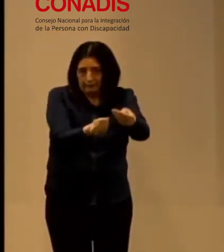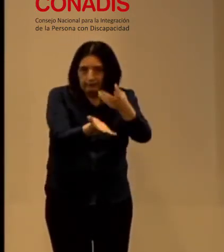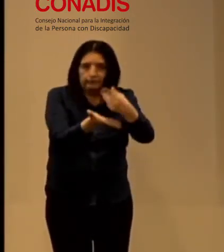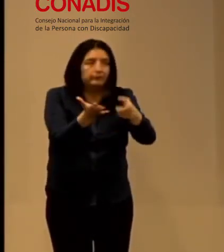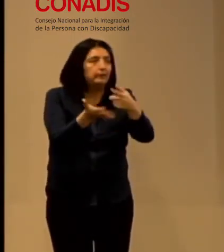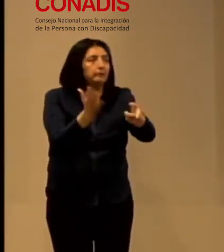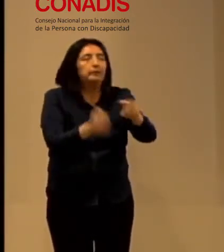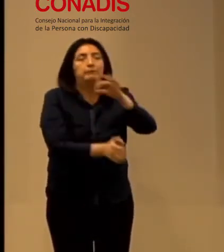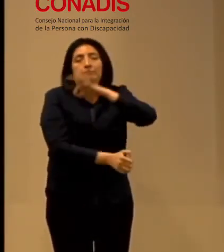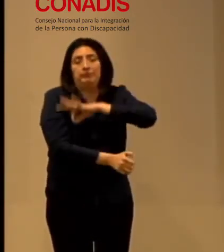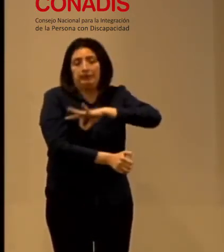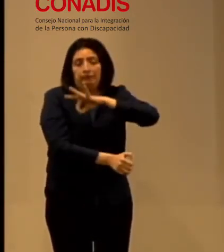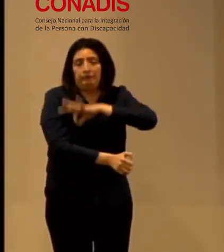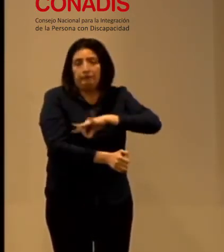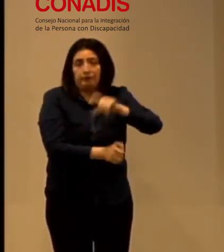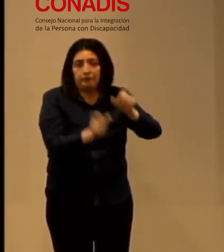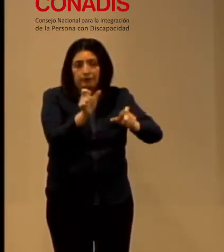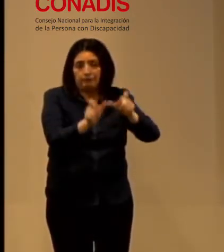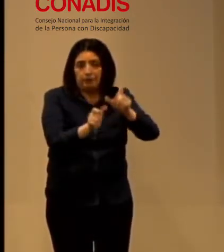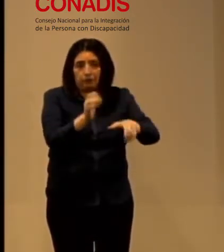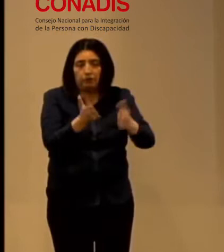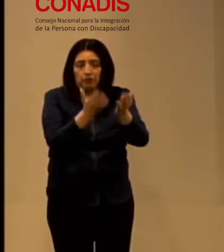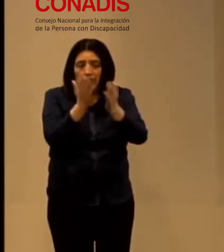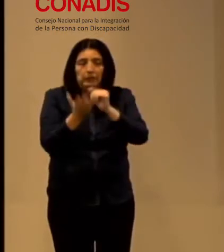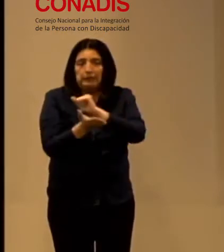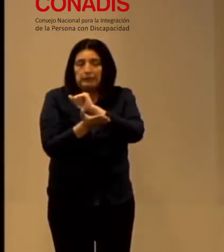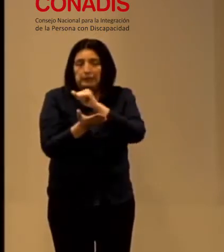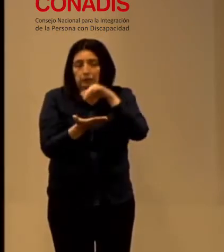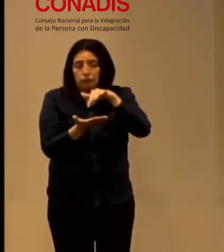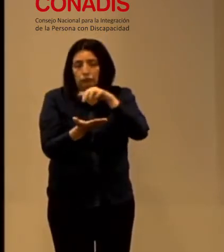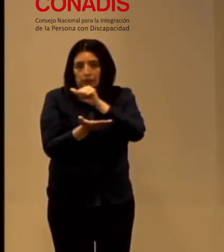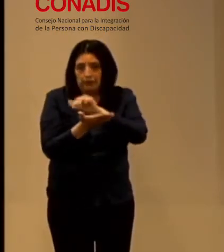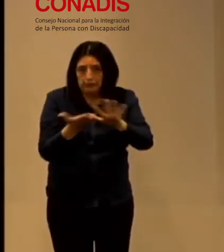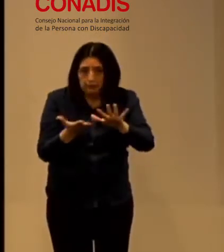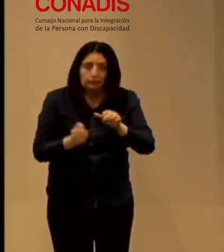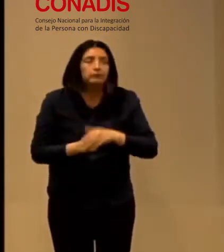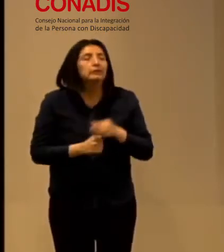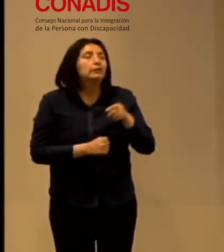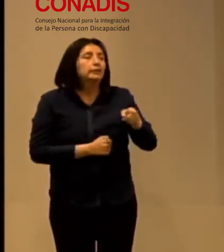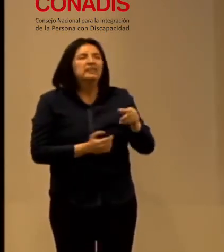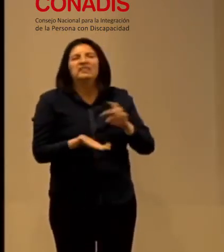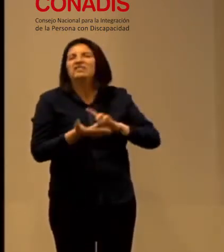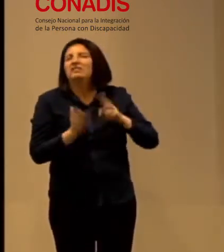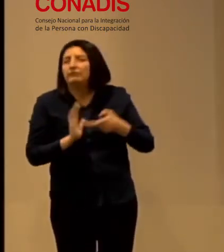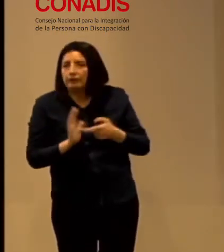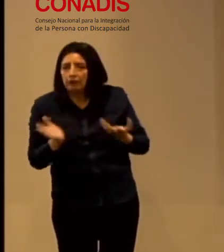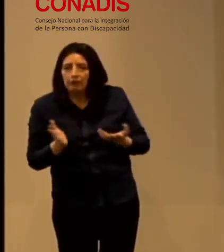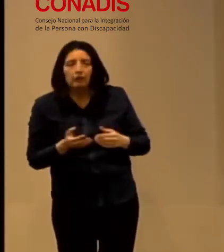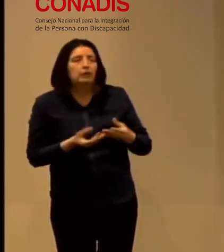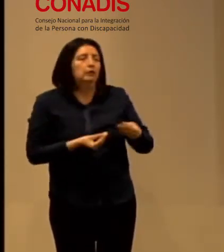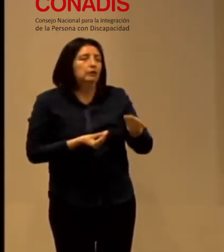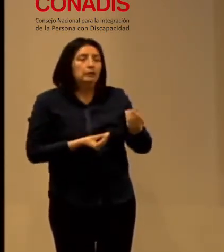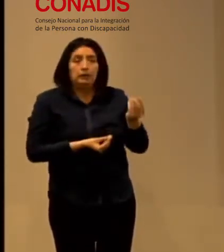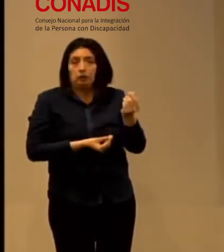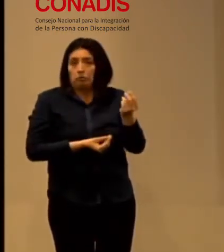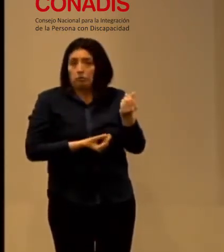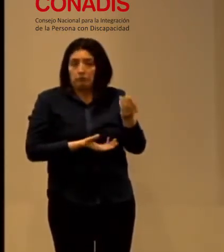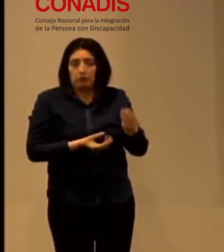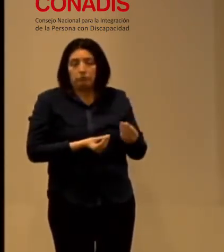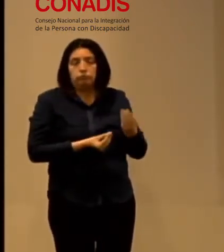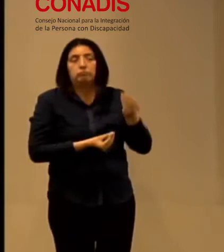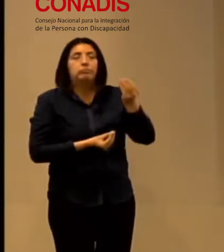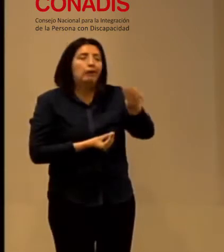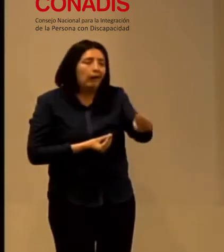de los beneficios que tiene a sus becarios. La subvención es un pago, es una subvención económica por un